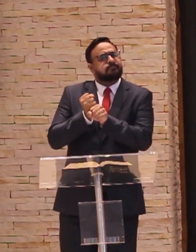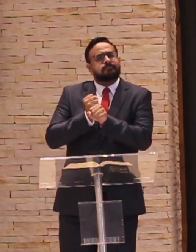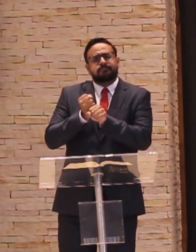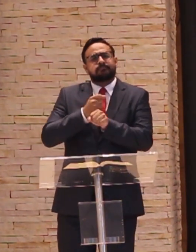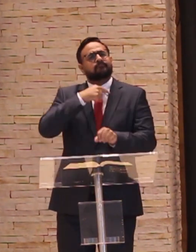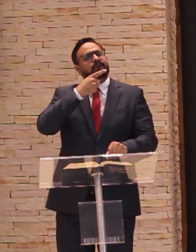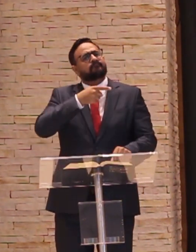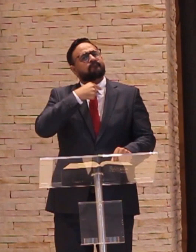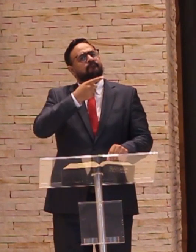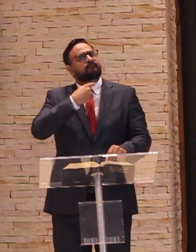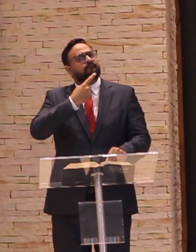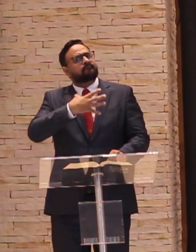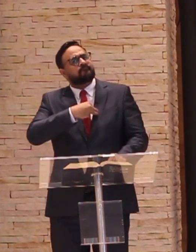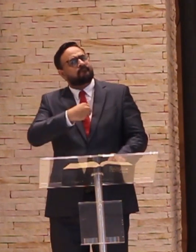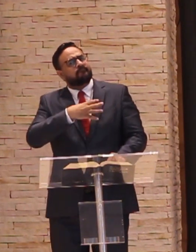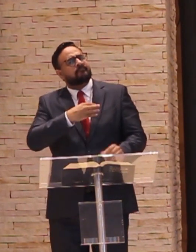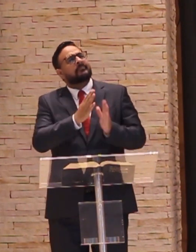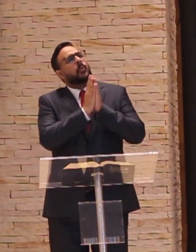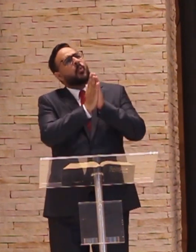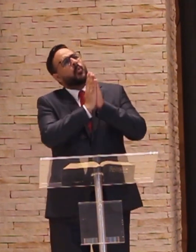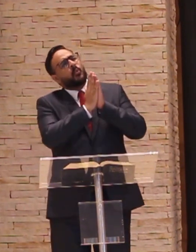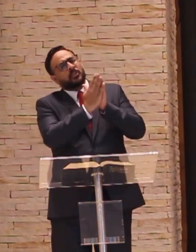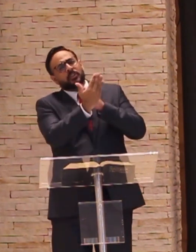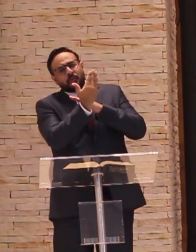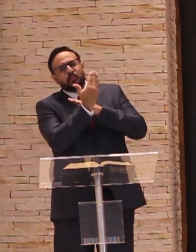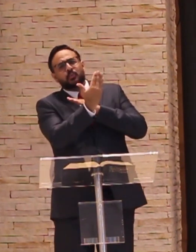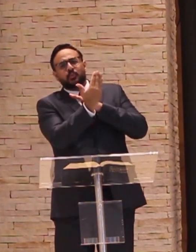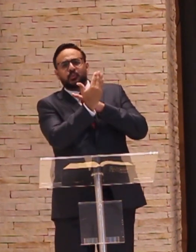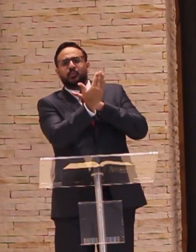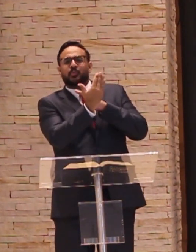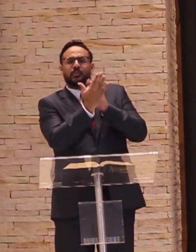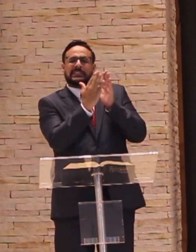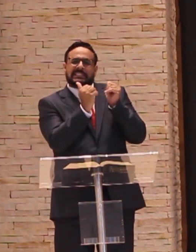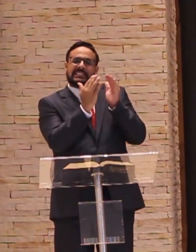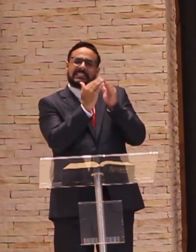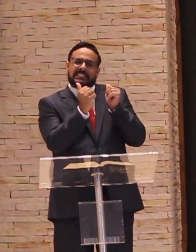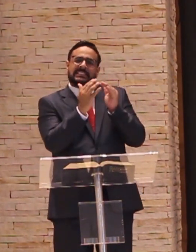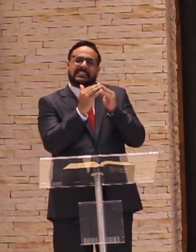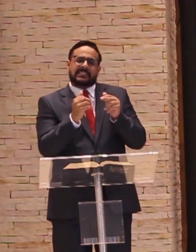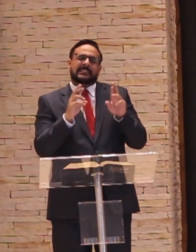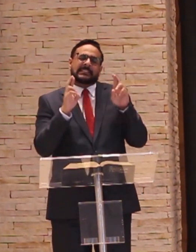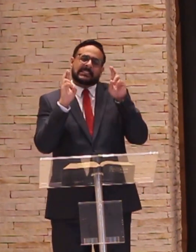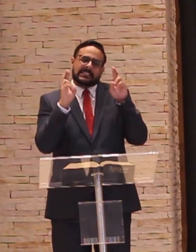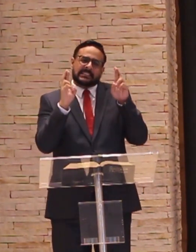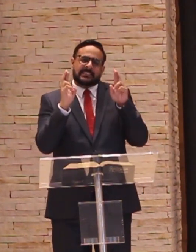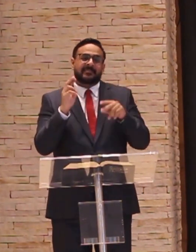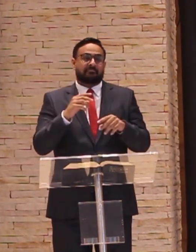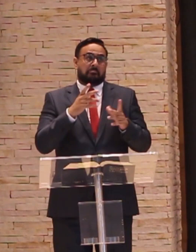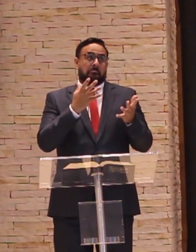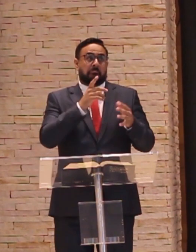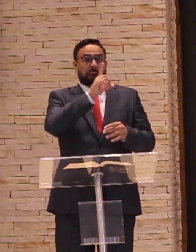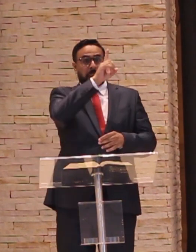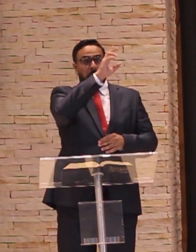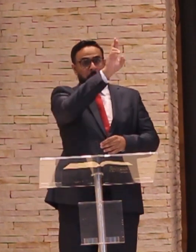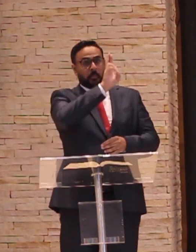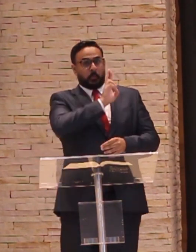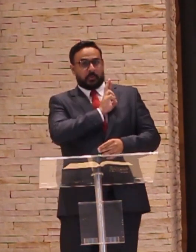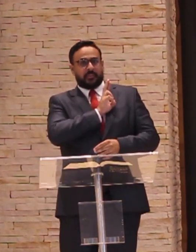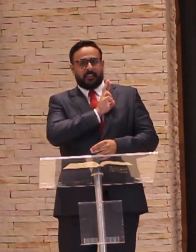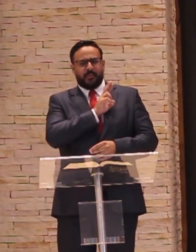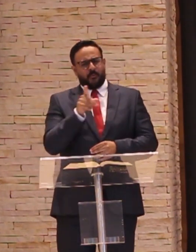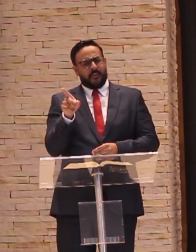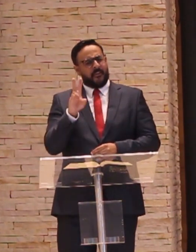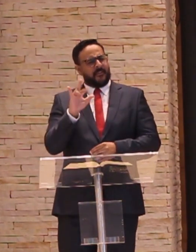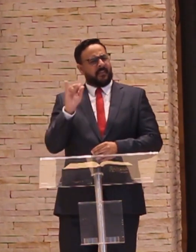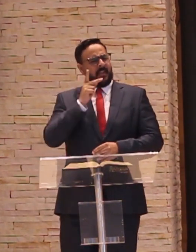ficar grávida. Já estavam casados há anos, porém não tinham filhos. Então Abraão e Sara sempre clamaram a